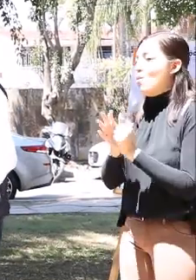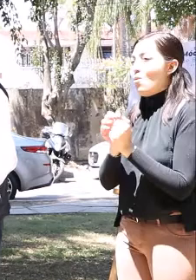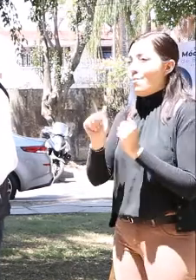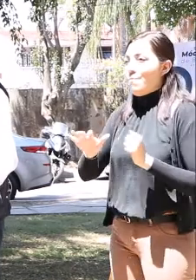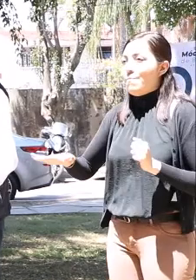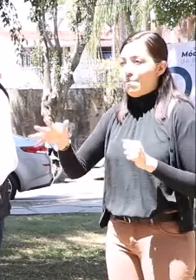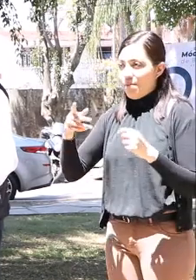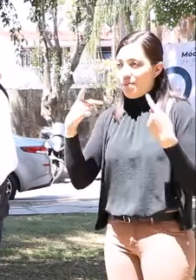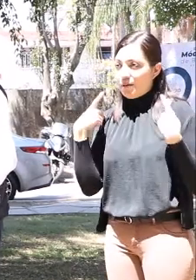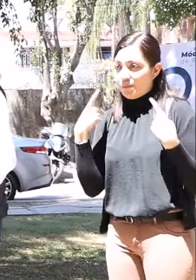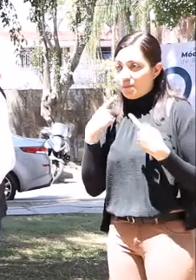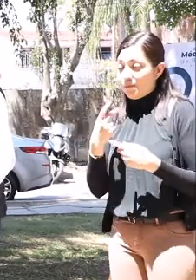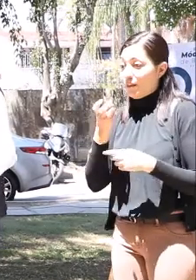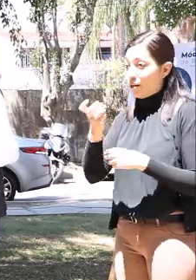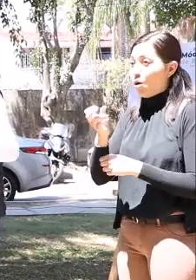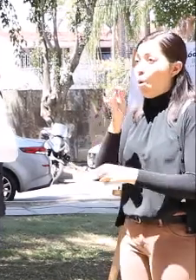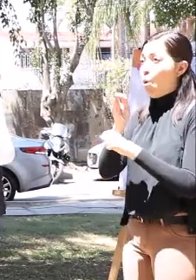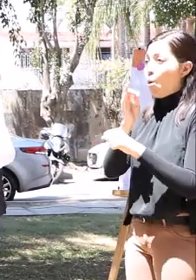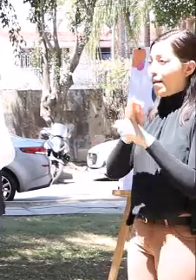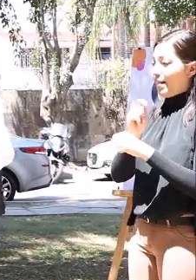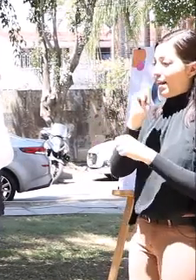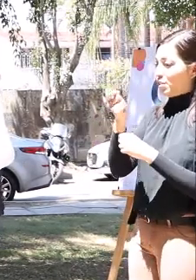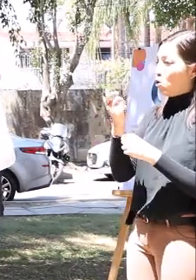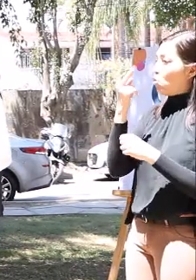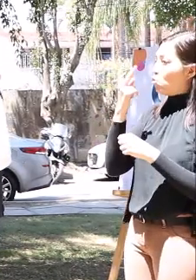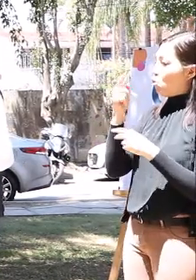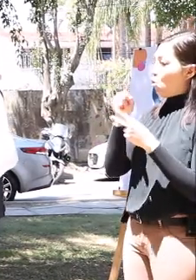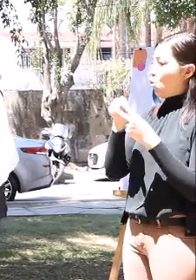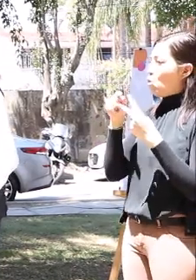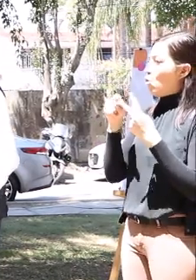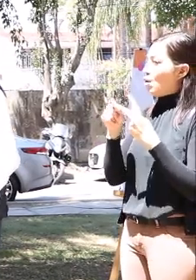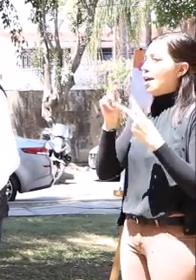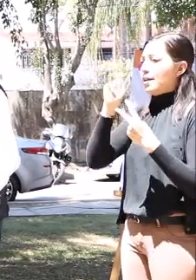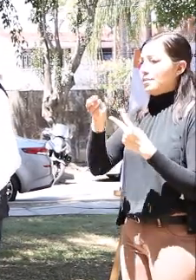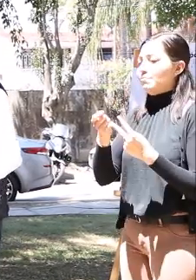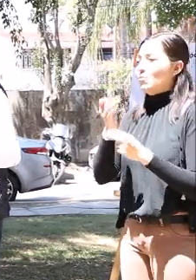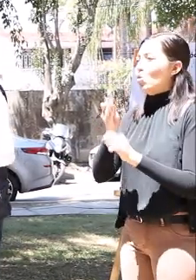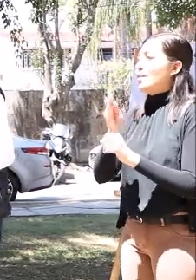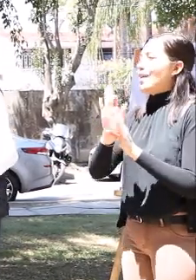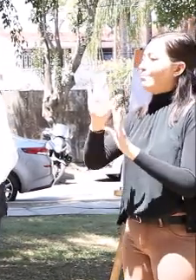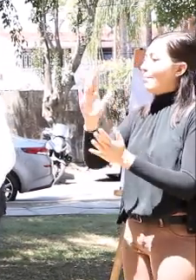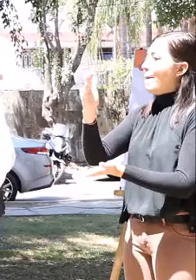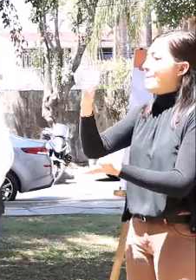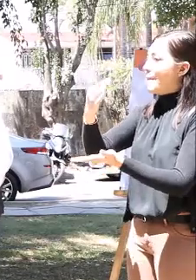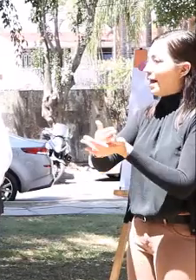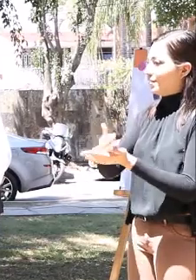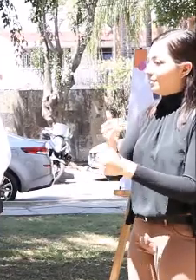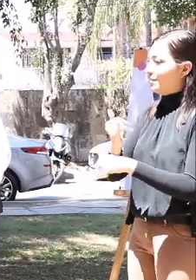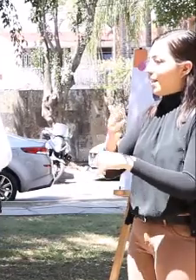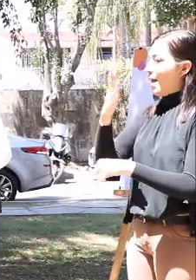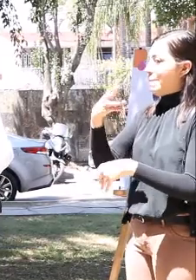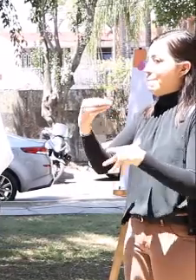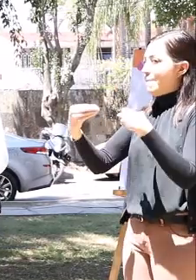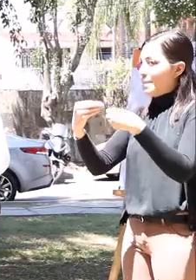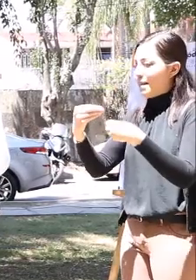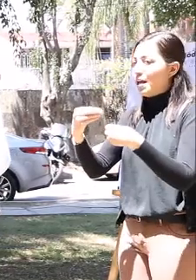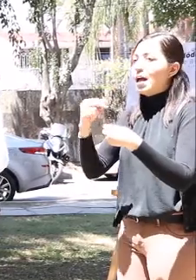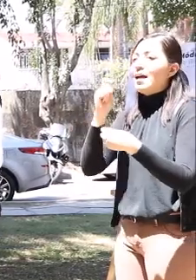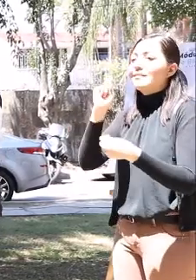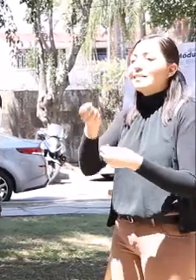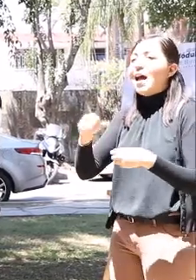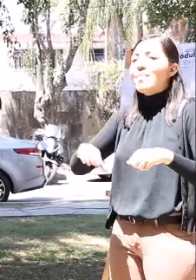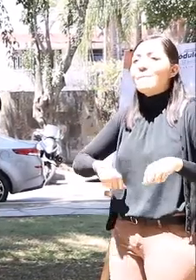estos 22 módulos, se tuvo que hacer una pausa por la pandemia, no permitía muchas actividades